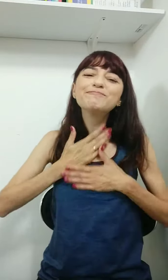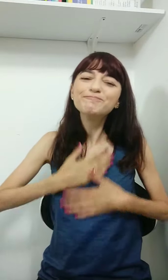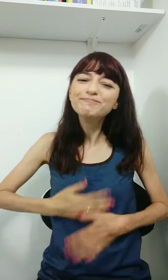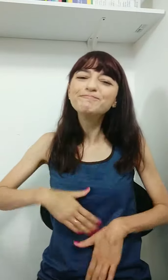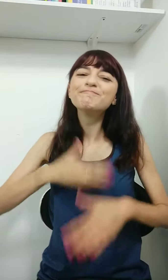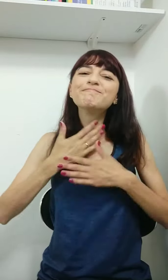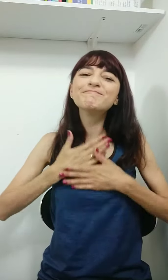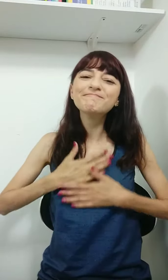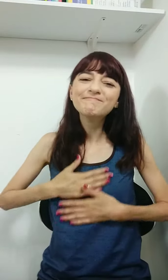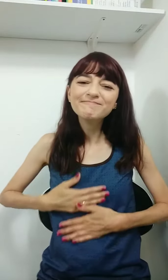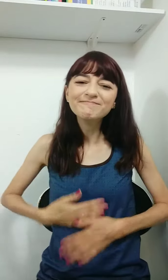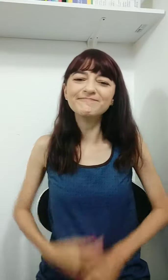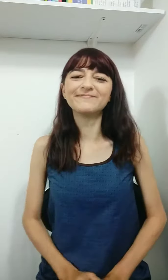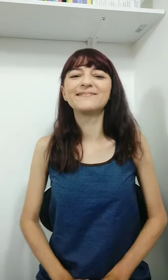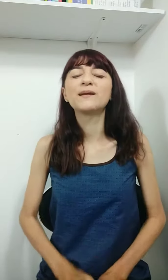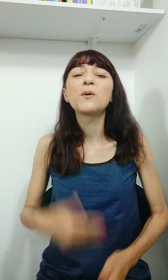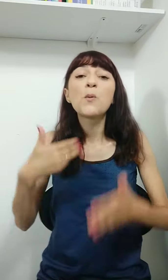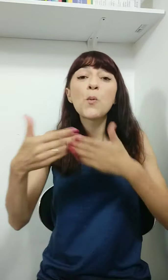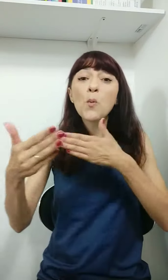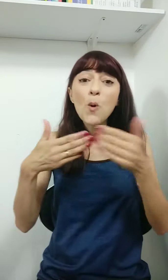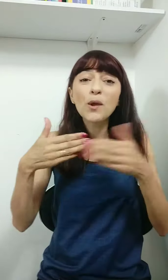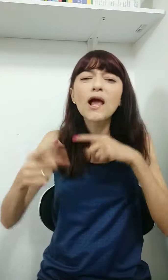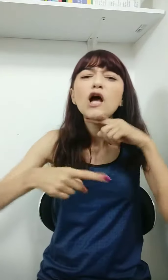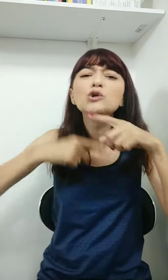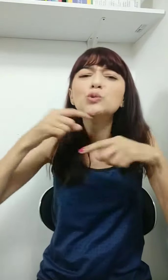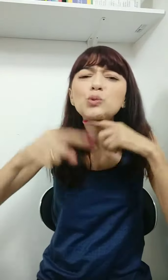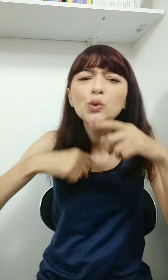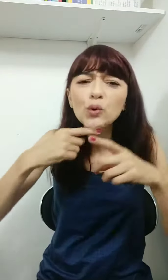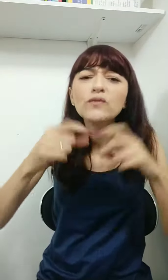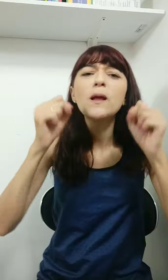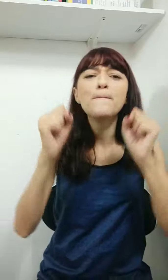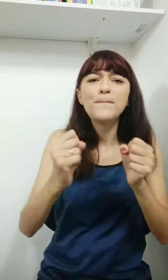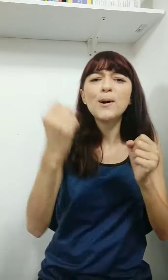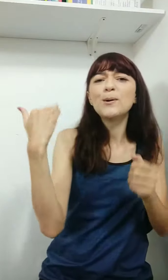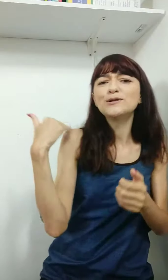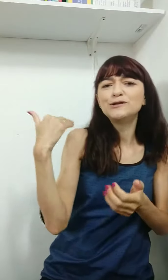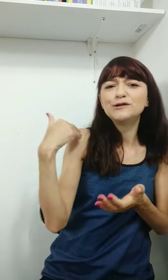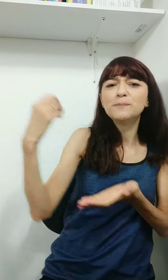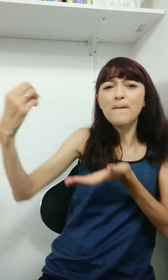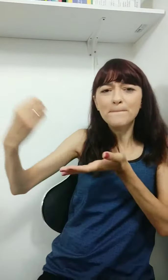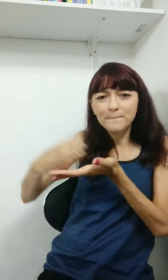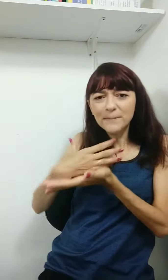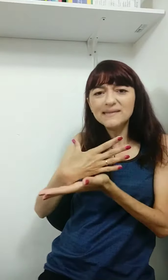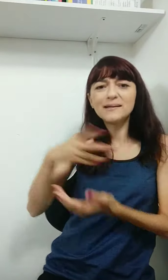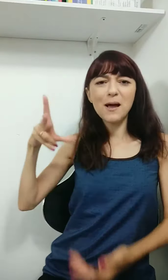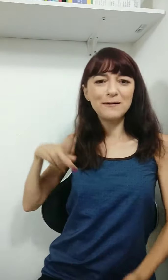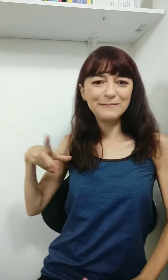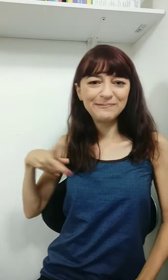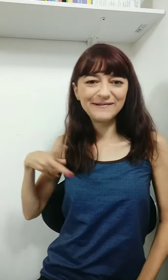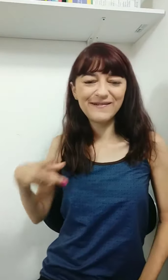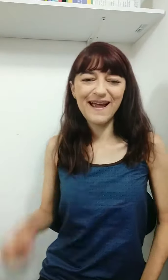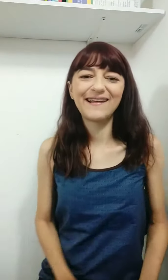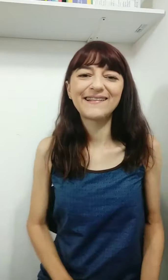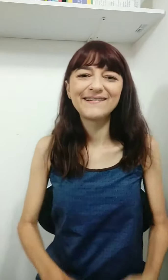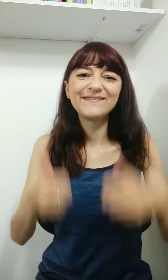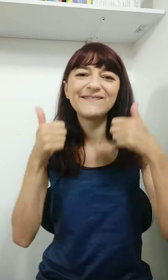né? Aproveitem bastante esse feriadão, né? E qualquer dúvida, qualquer coisa que vocês não entenderam, pode me mandar aí uma